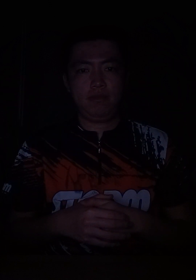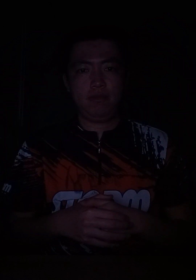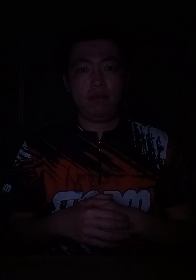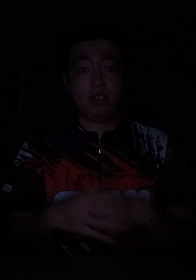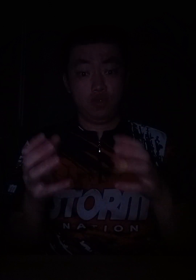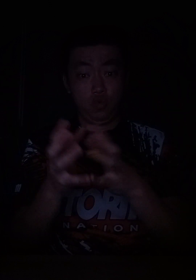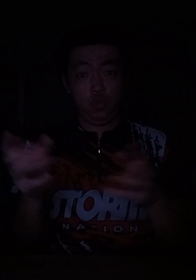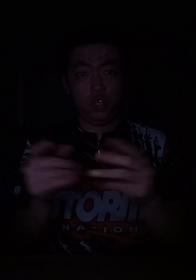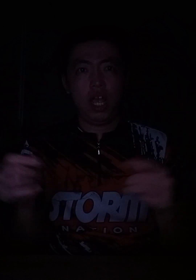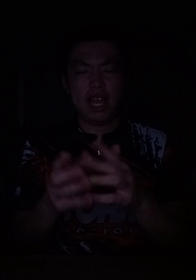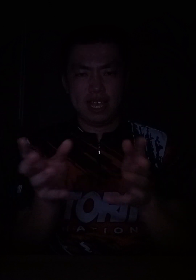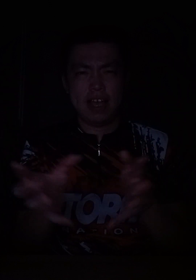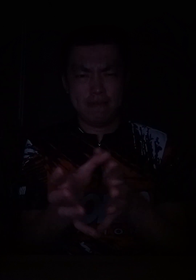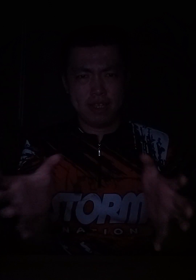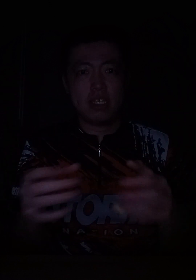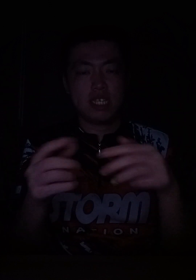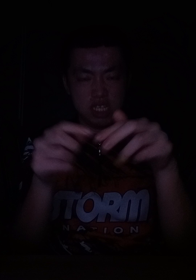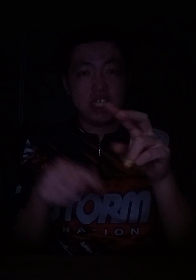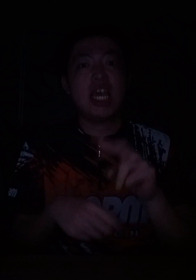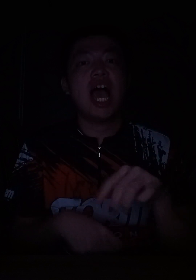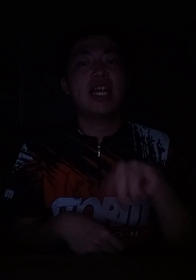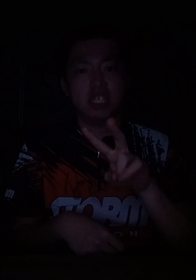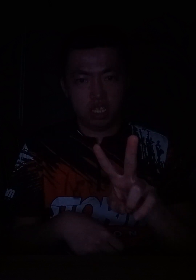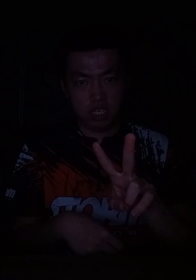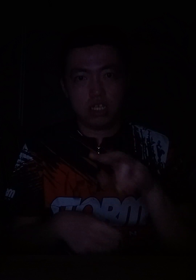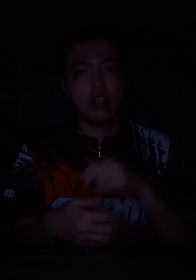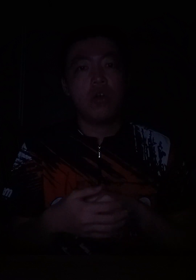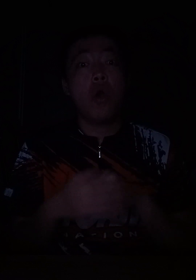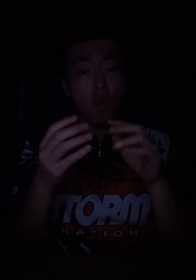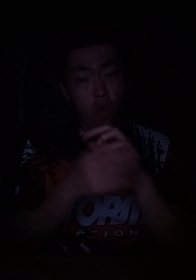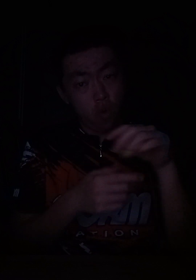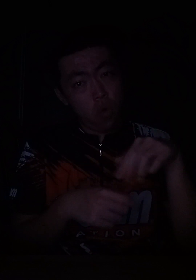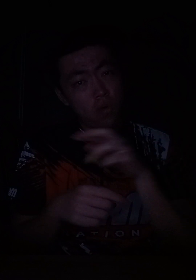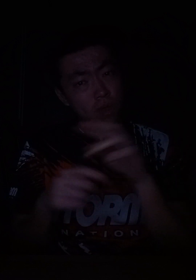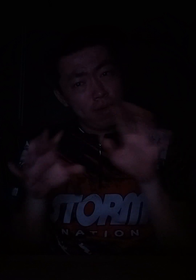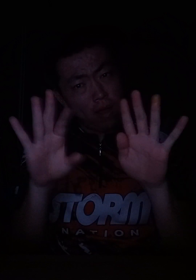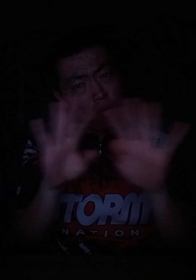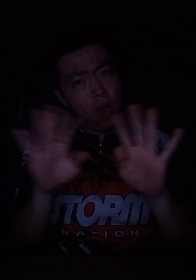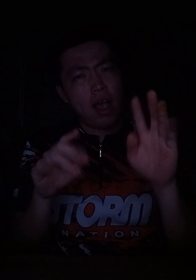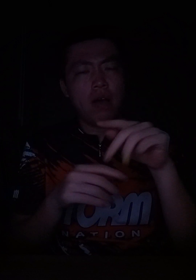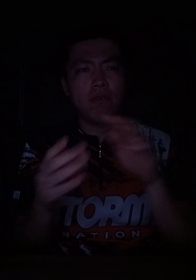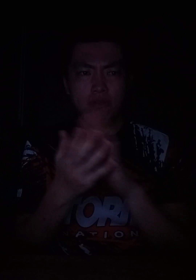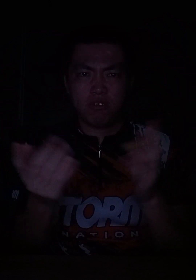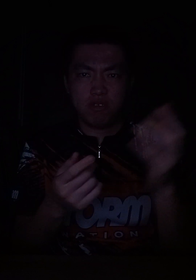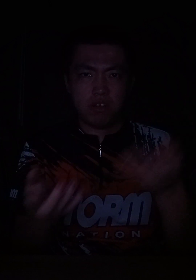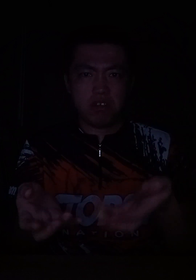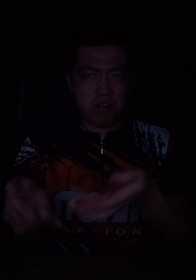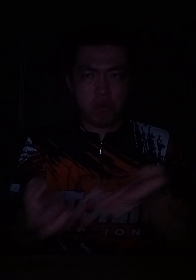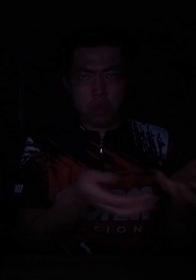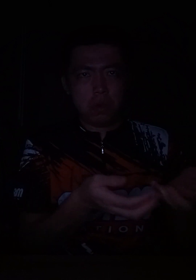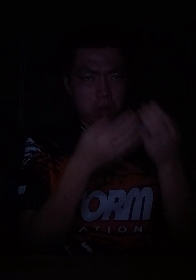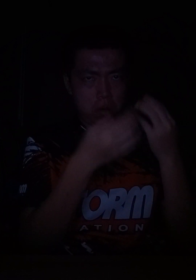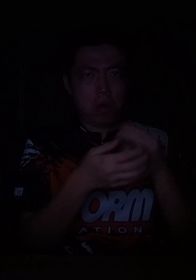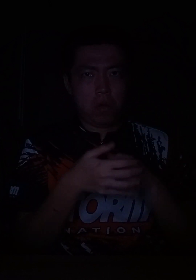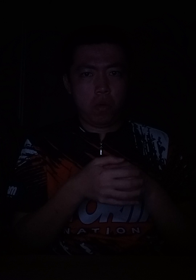서울 서대문구의 한 아파트 지하 2층. 엘리베이터 문 밖으로 한 남성이 들것에 실려 나옵니다.